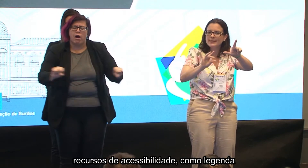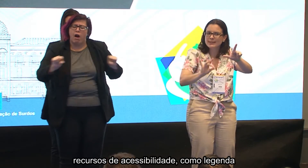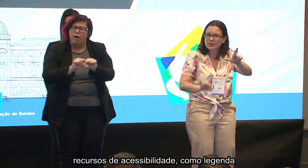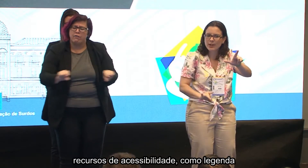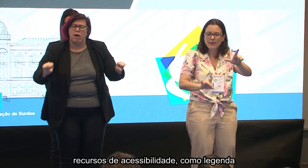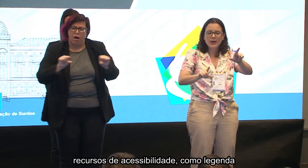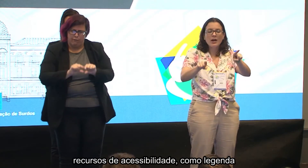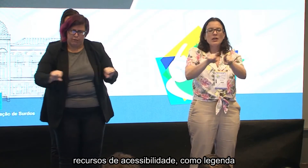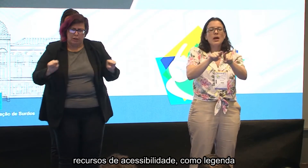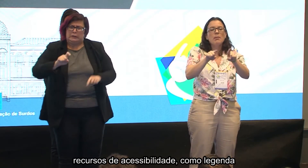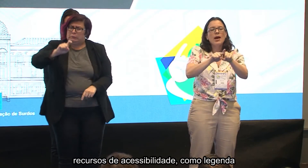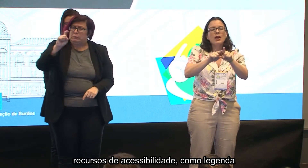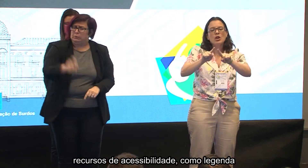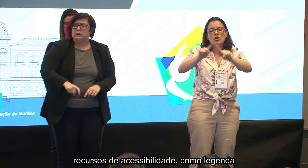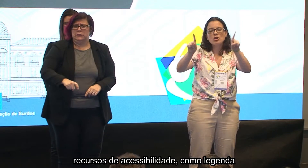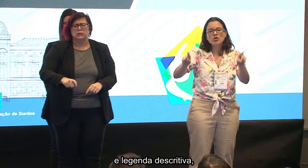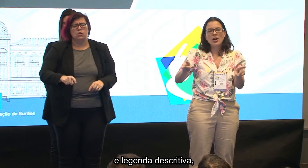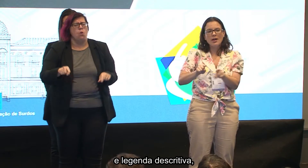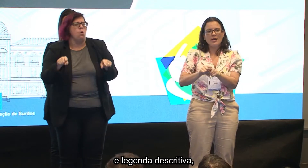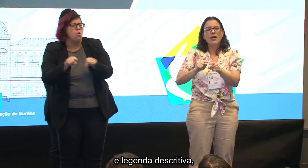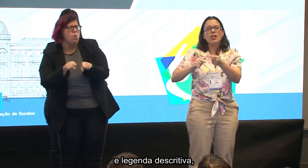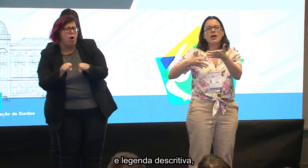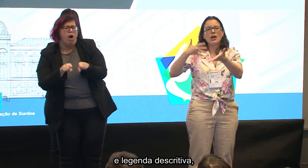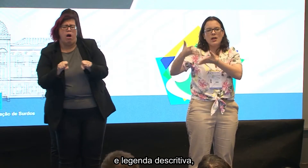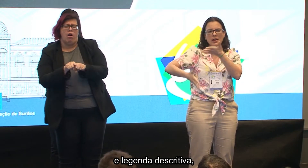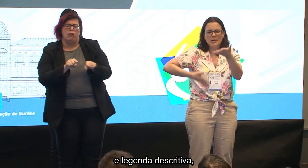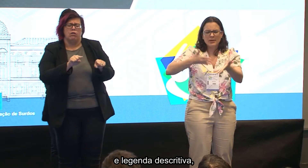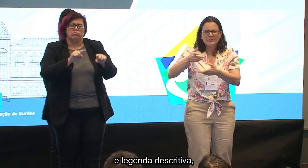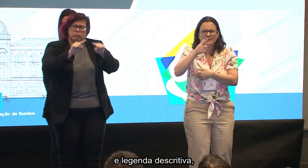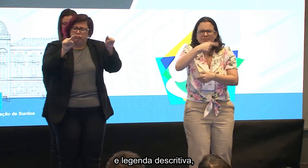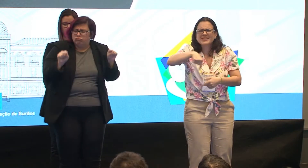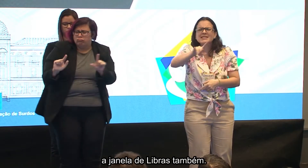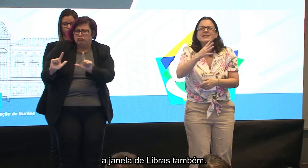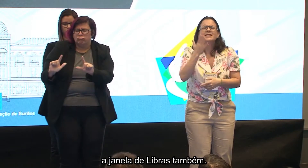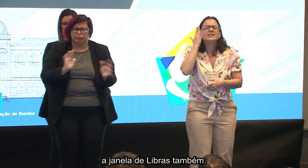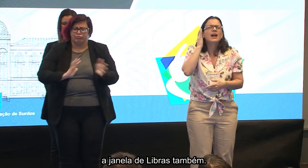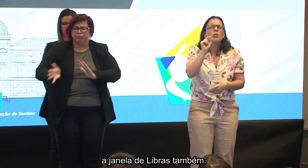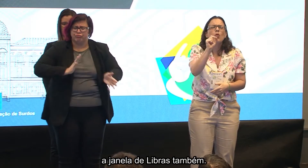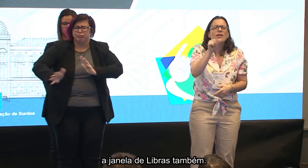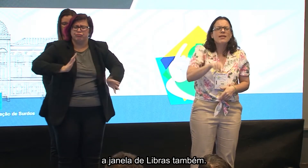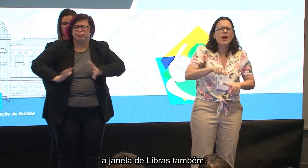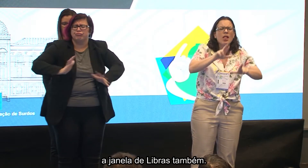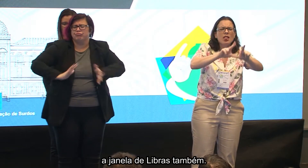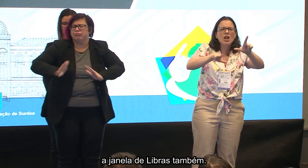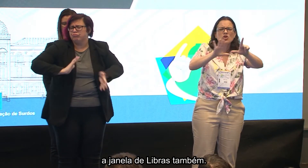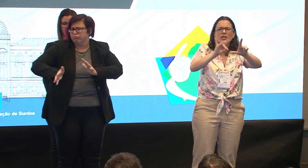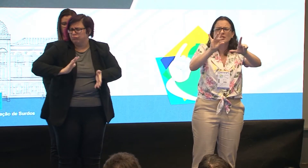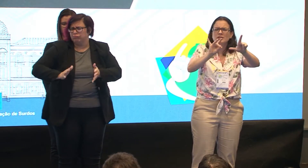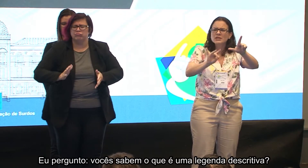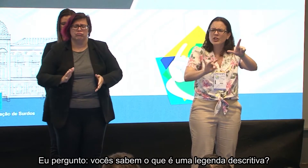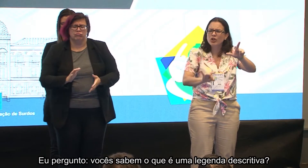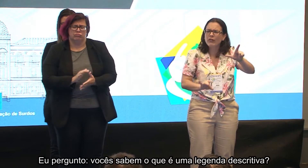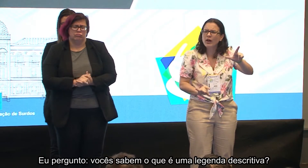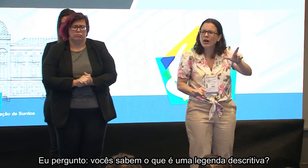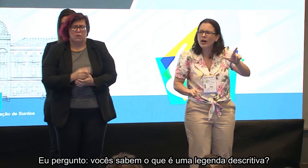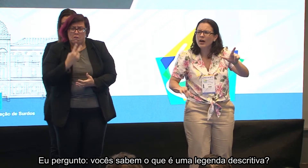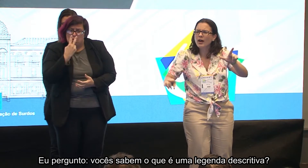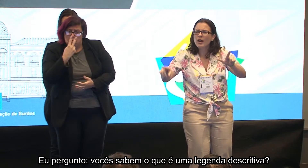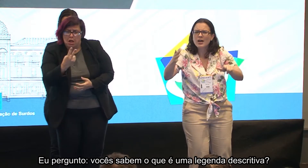acessibilidade, como legenda e legenda descritiva. E a janela de Libras também. E eu pergunto, vocês sabem o que é